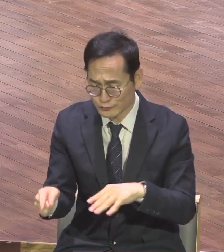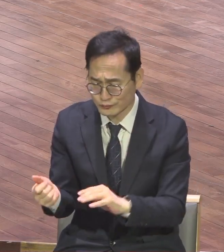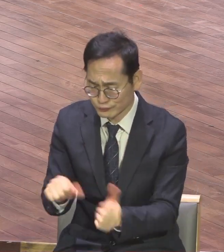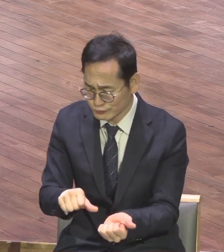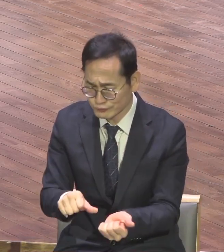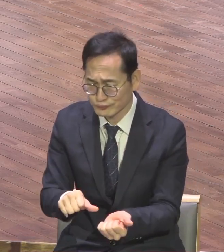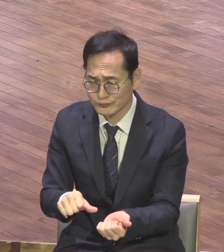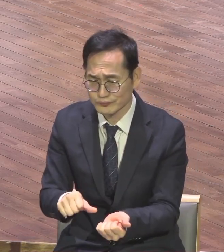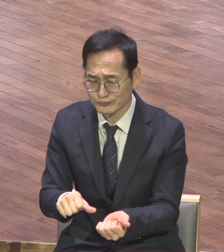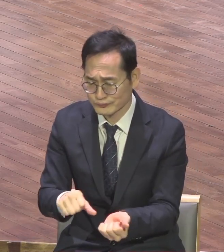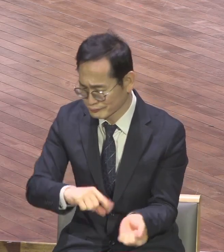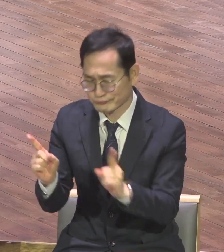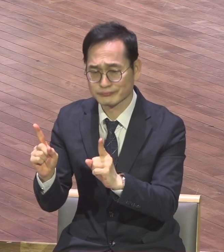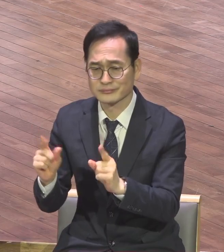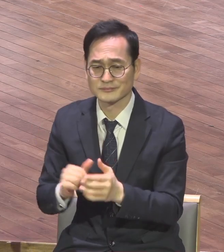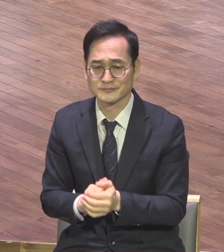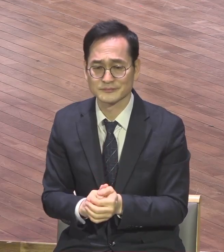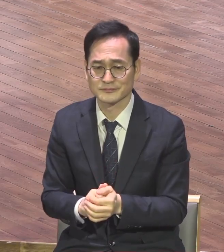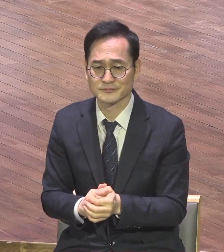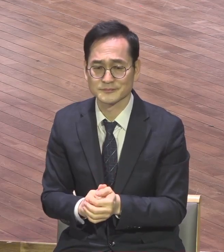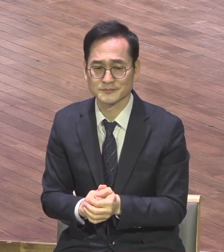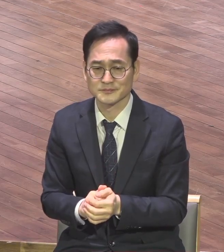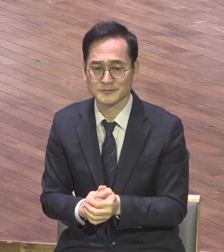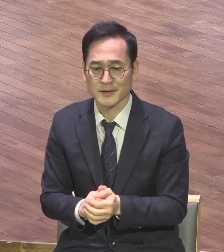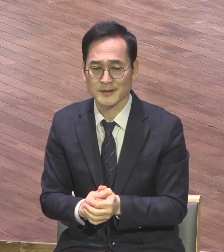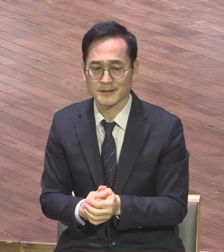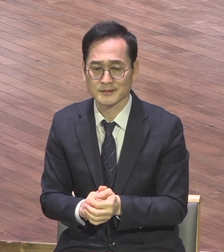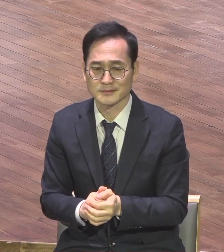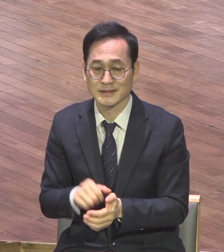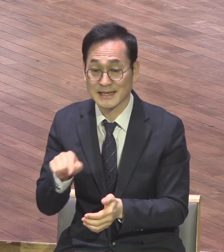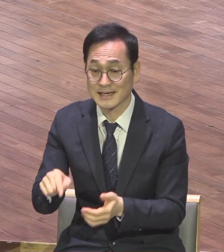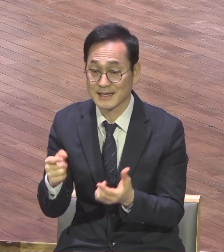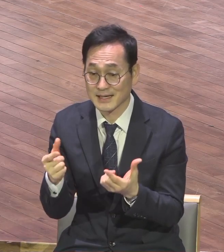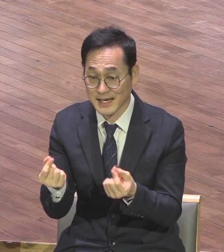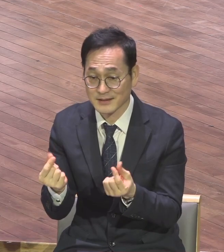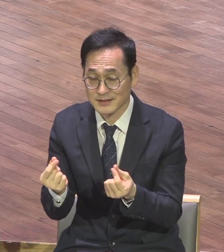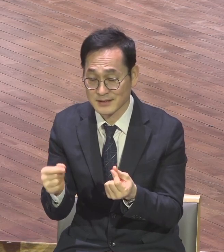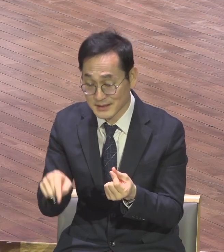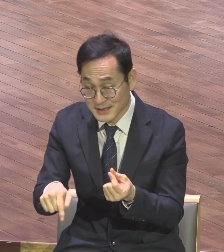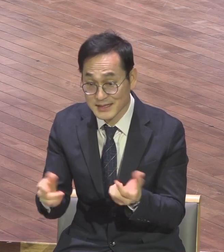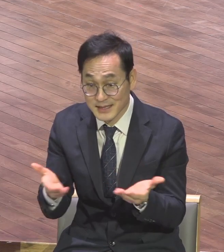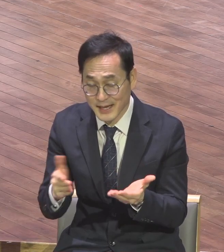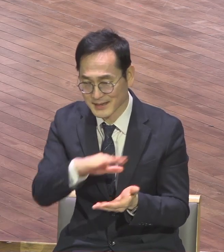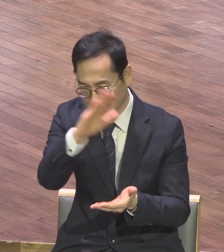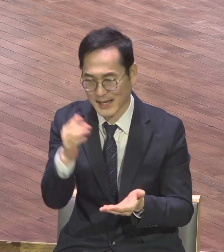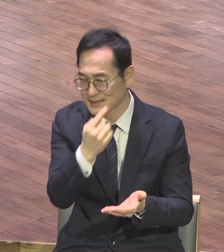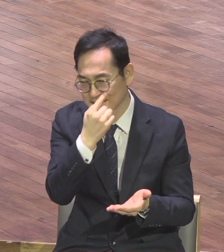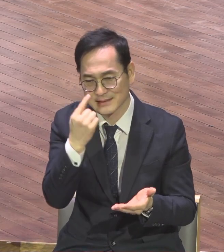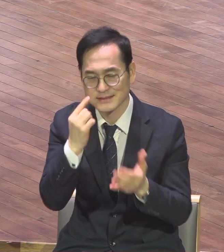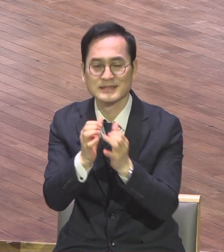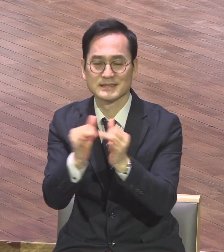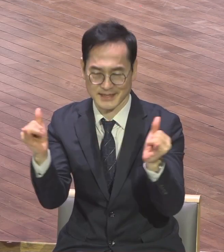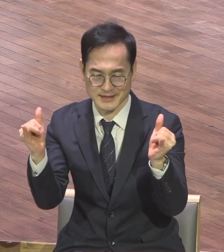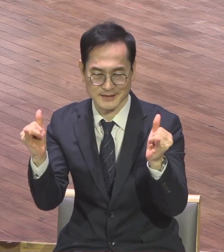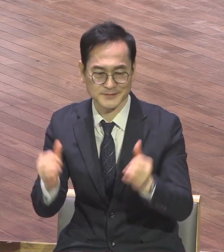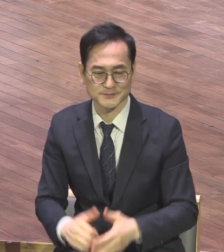하더니 이 예수를 하나님이 살리신지라. 우리가 다 이 일의 증인이로다. 아멘.